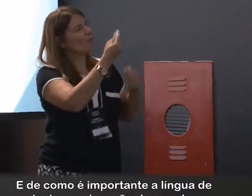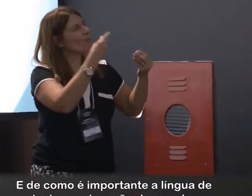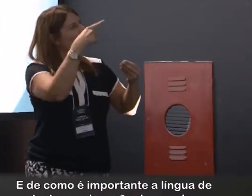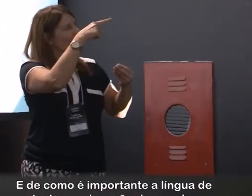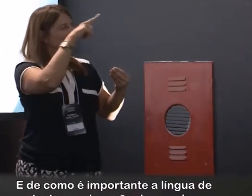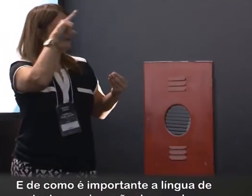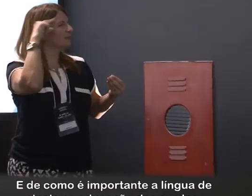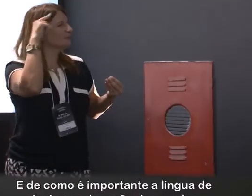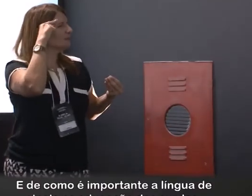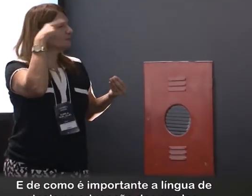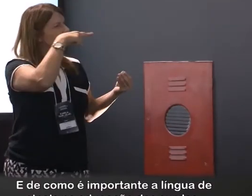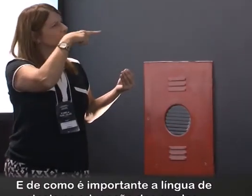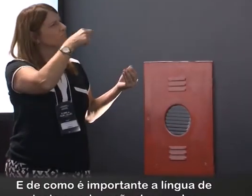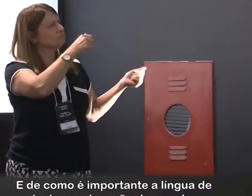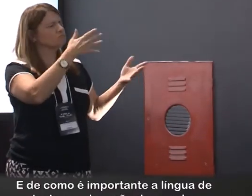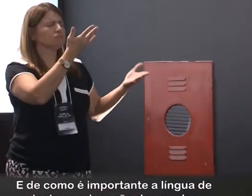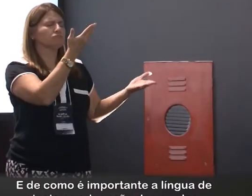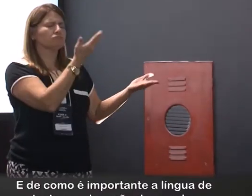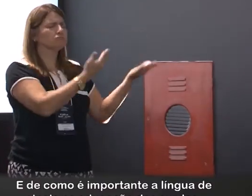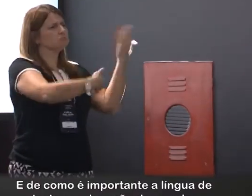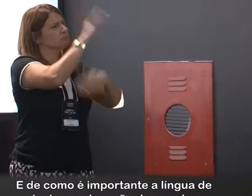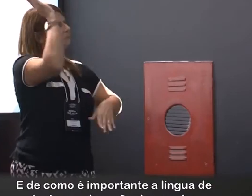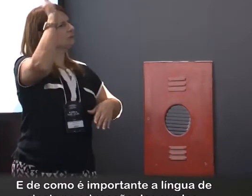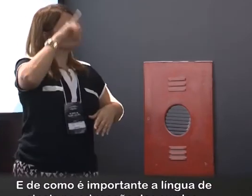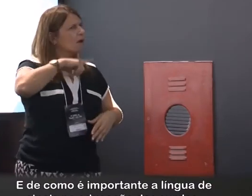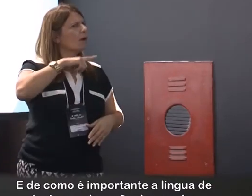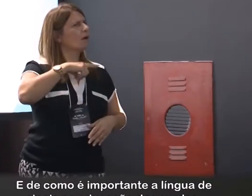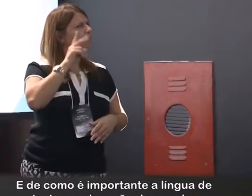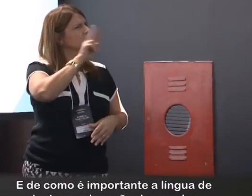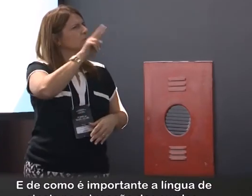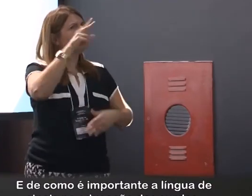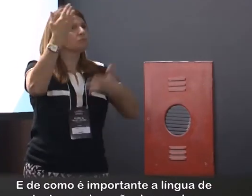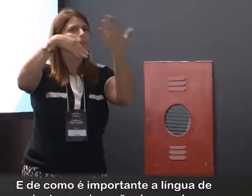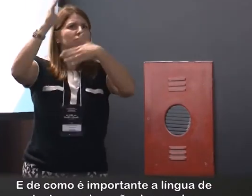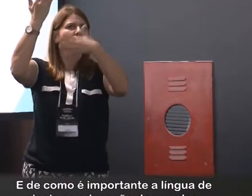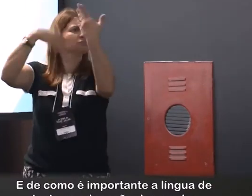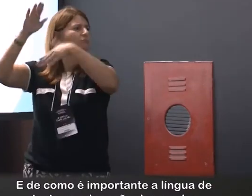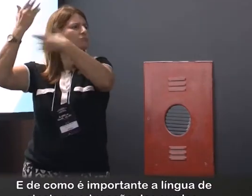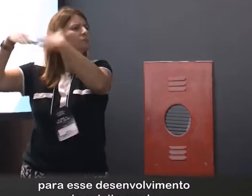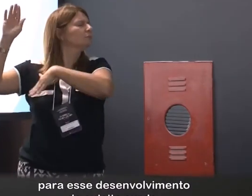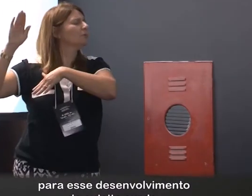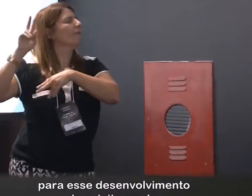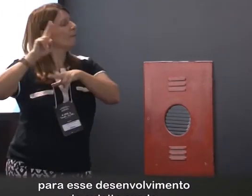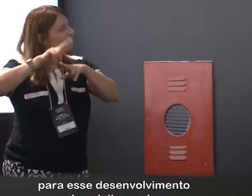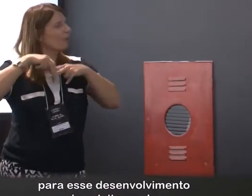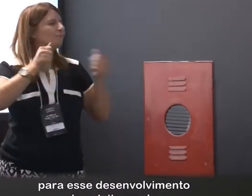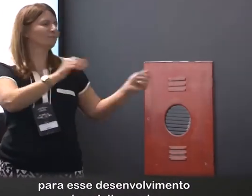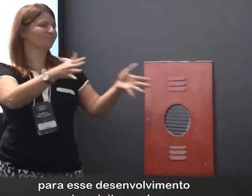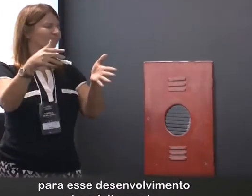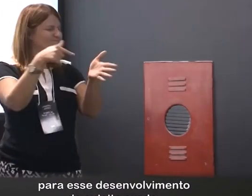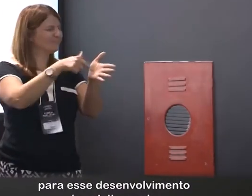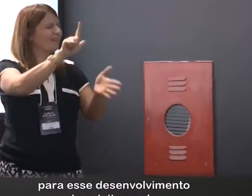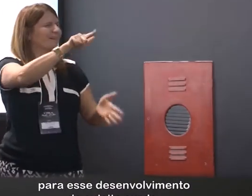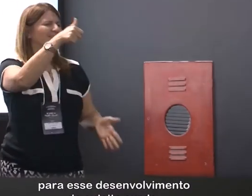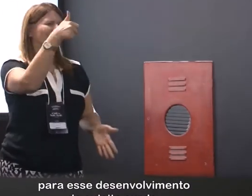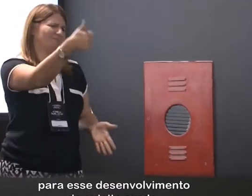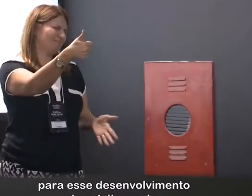e de como é importante, né, a língua de sinais na educação dos surdos para esse desenvolvimento do sujeito